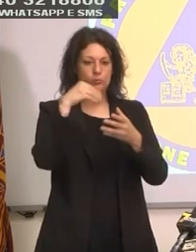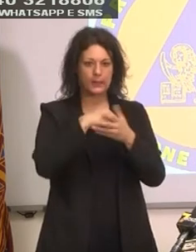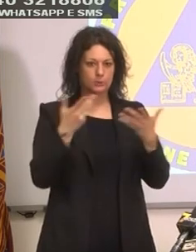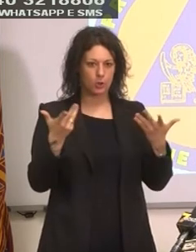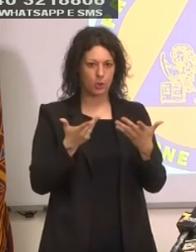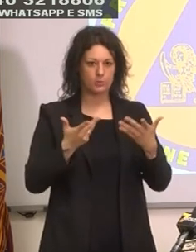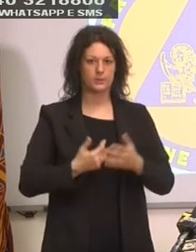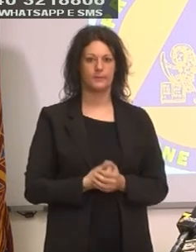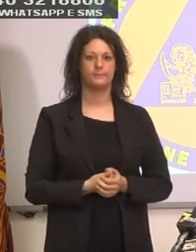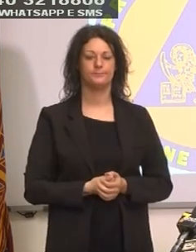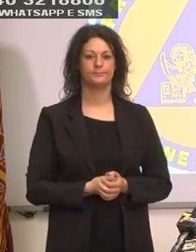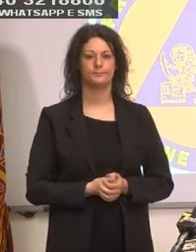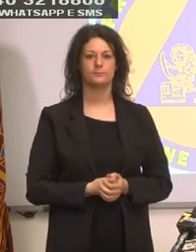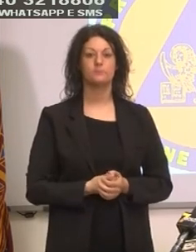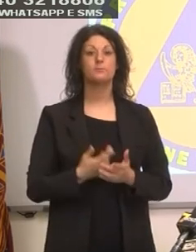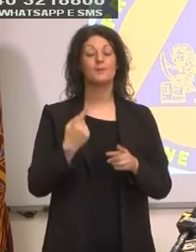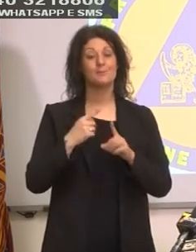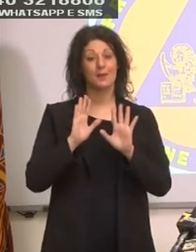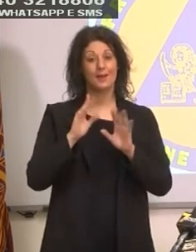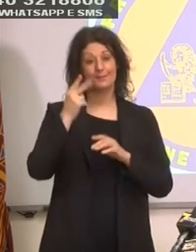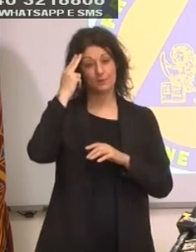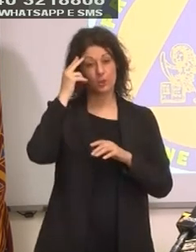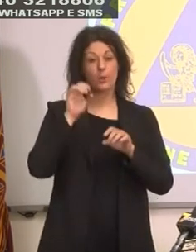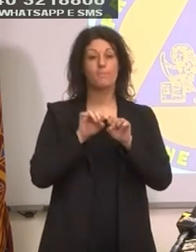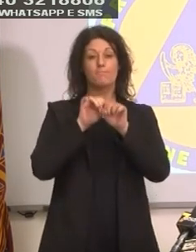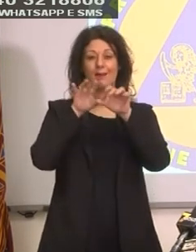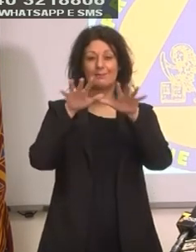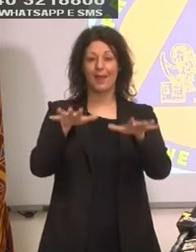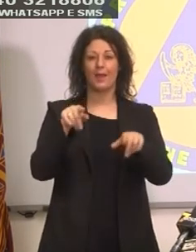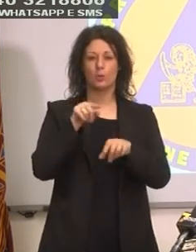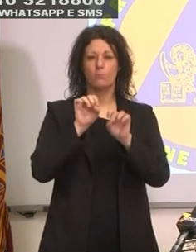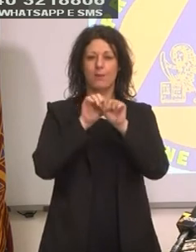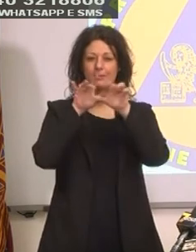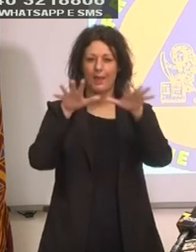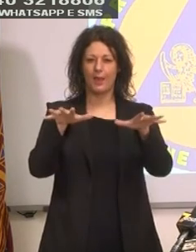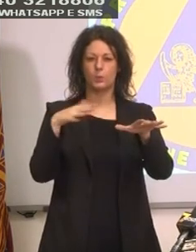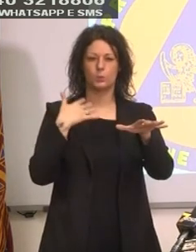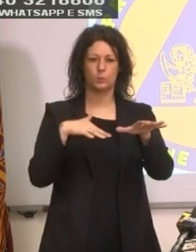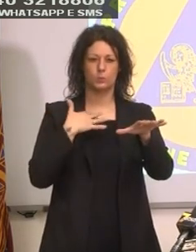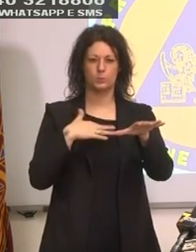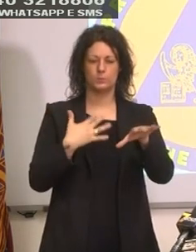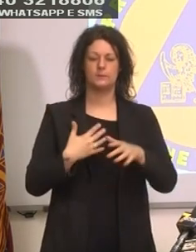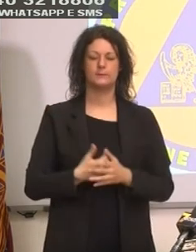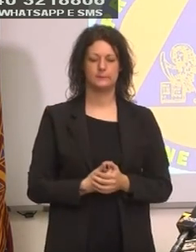fatte. Fermo restando che è un batterio insidioso, molto insidioso.